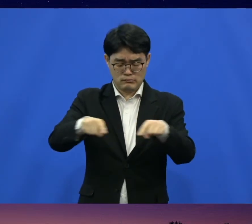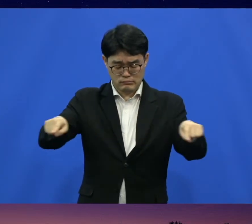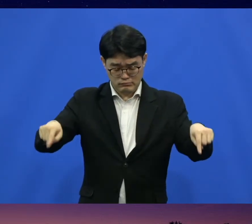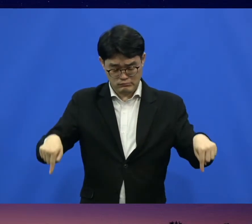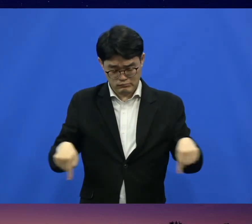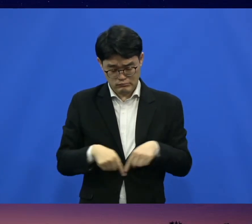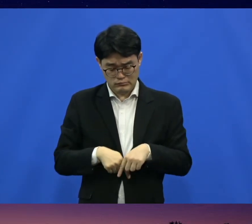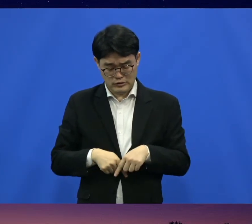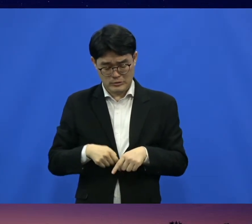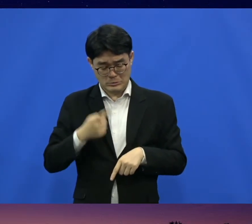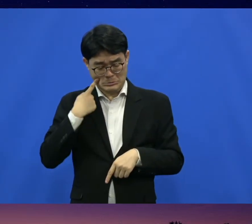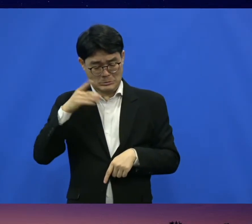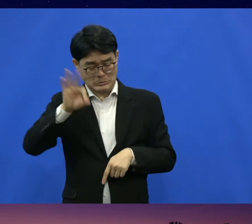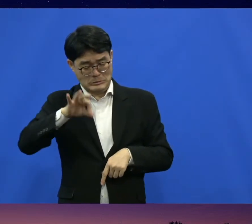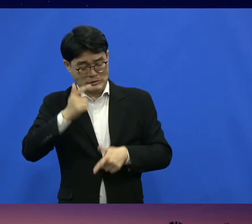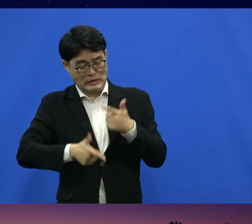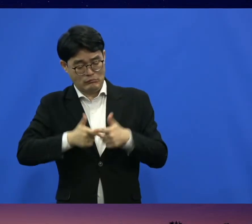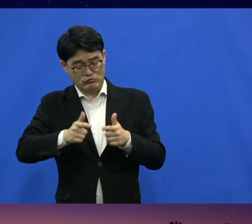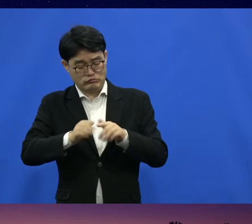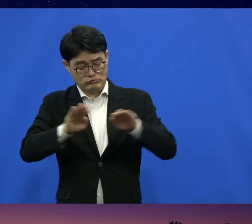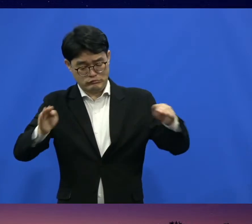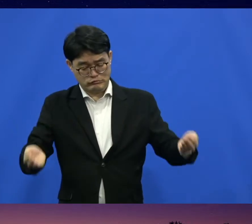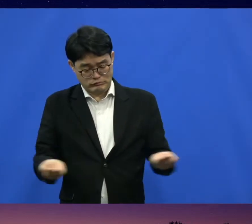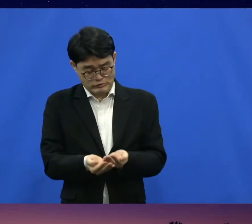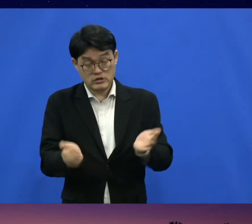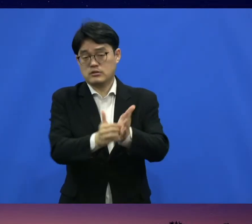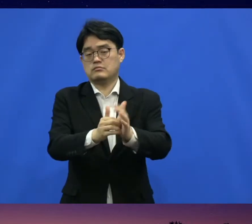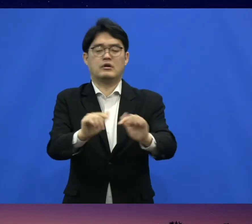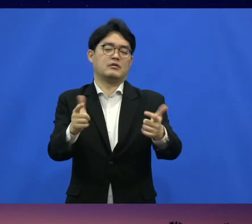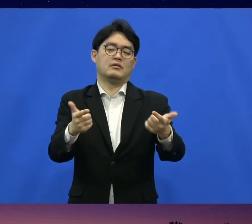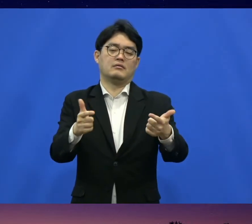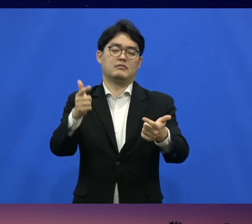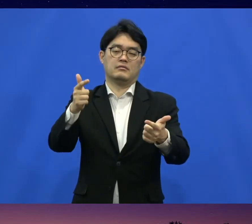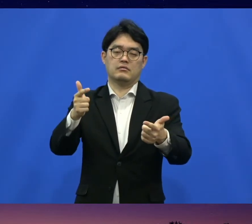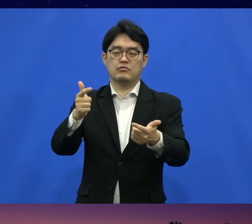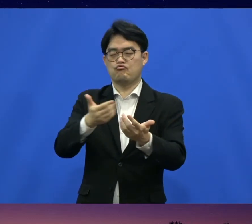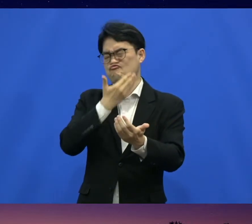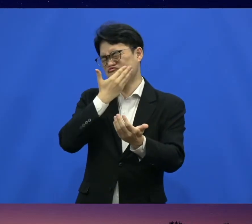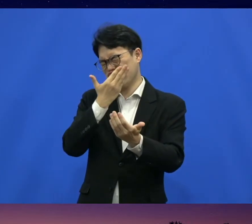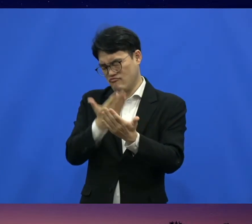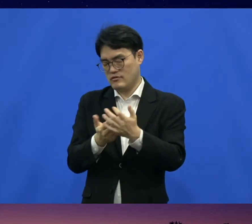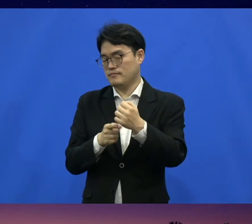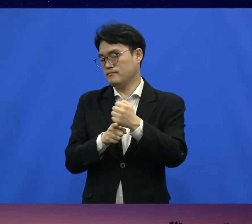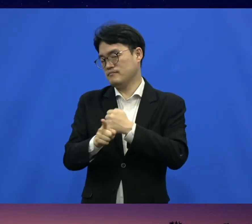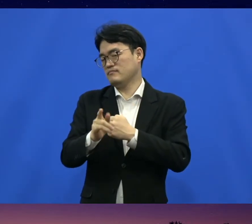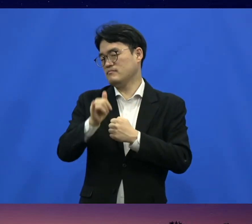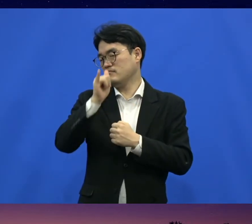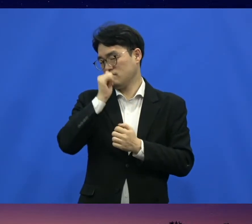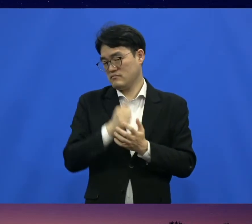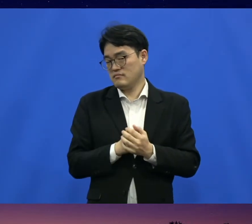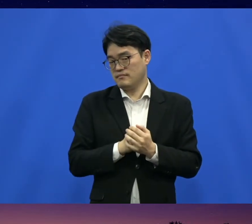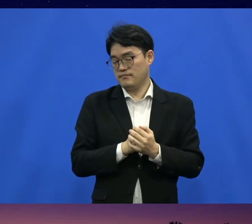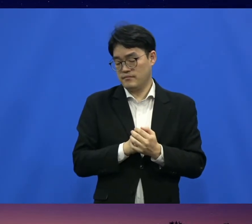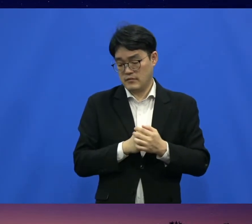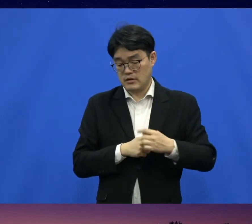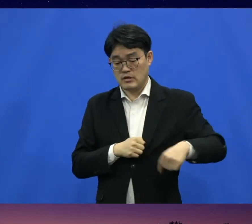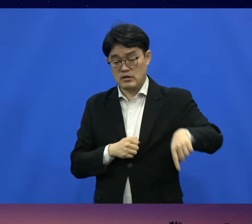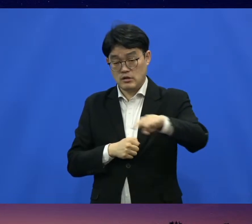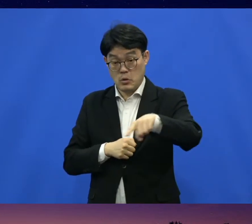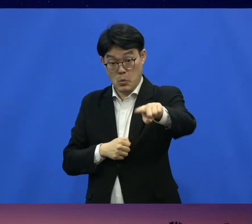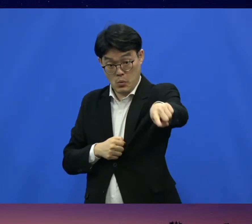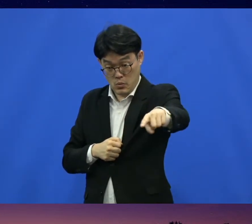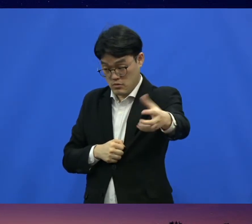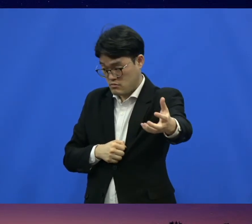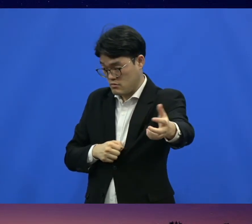왕이 되자 이 법궤를 더 이상 방치해 둘 수가 없었어요. 다윗 성에 옮겨오려고 한 목적이 무엇입니까?